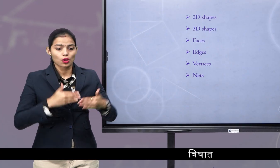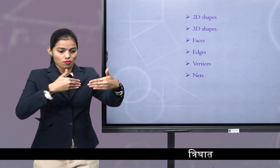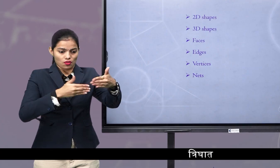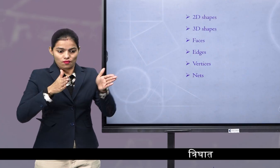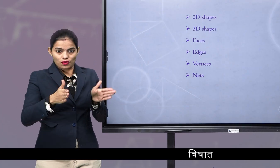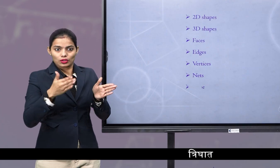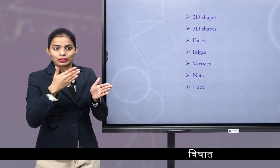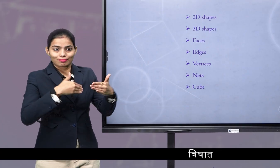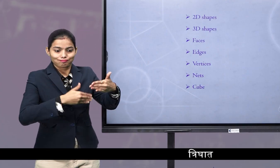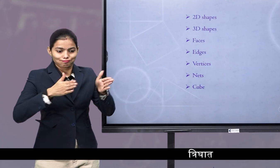त्रिघात,